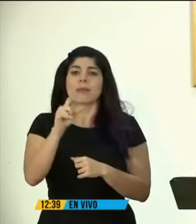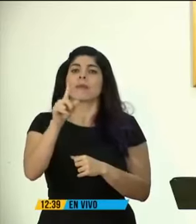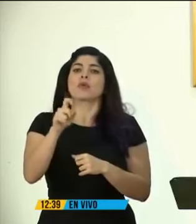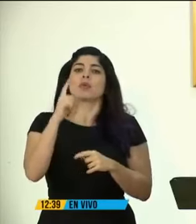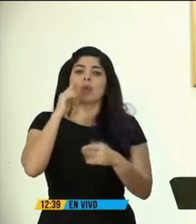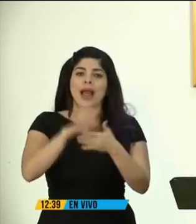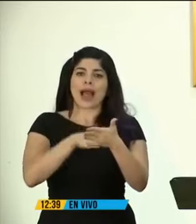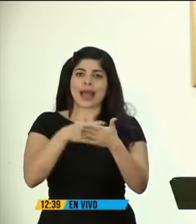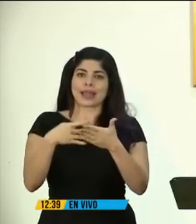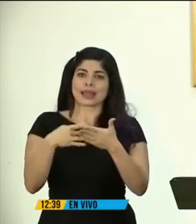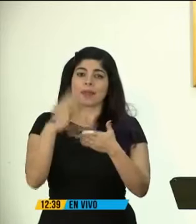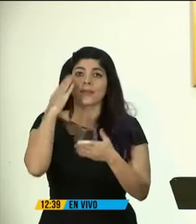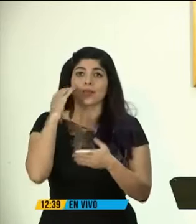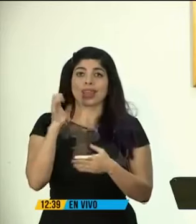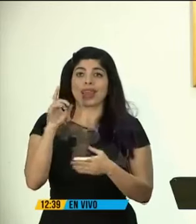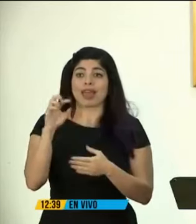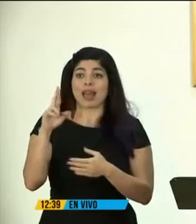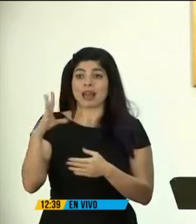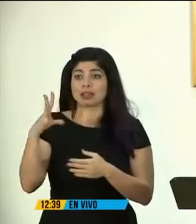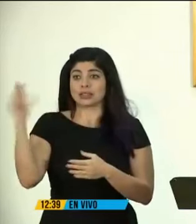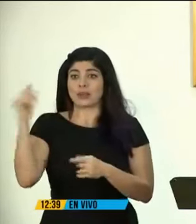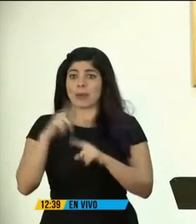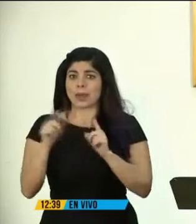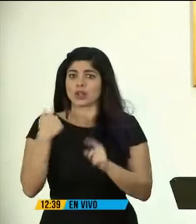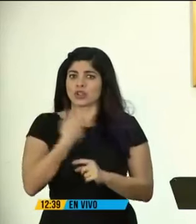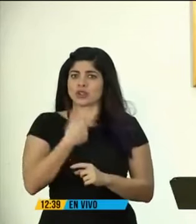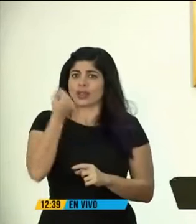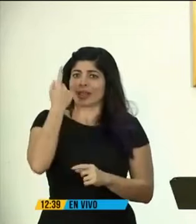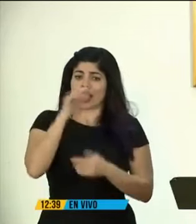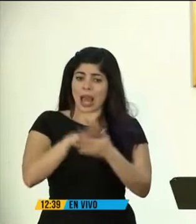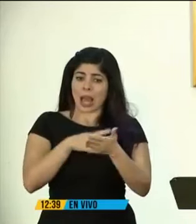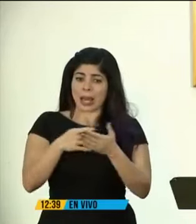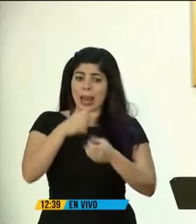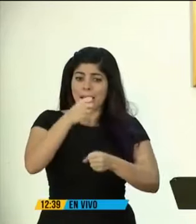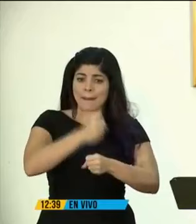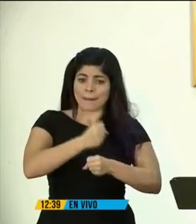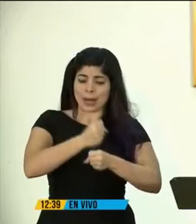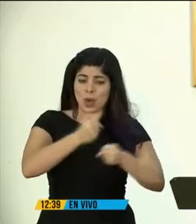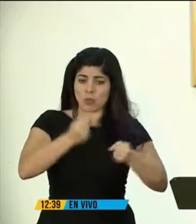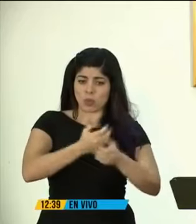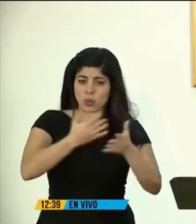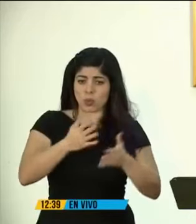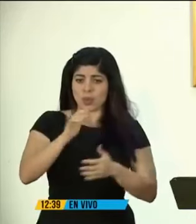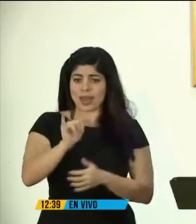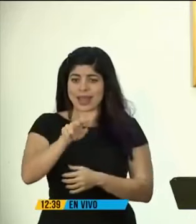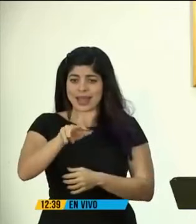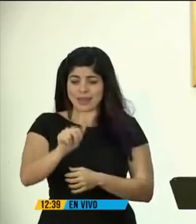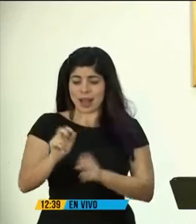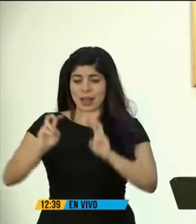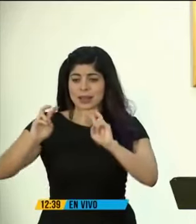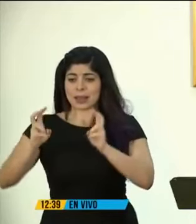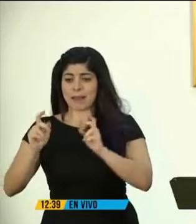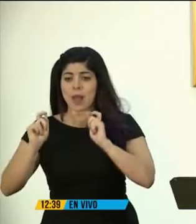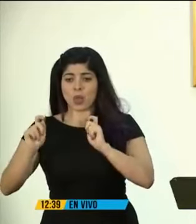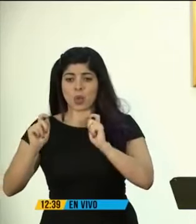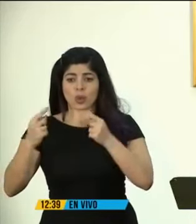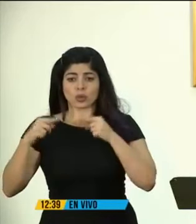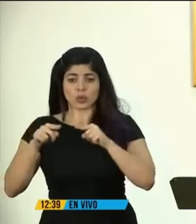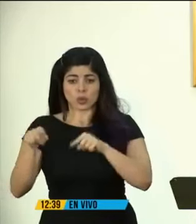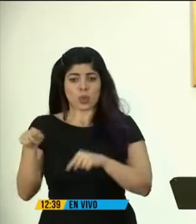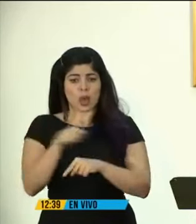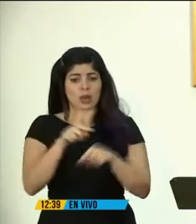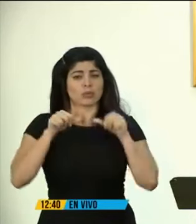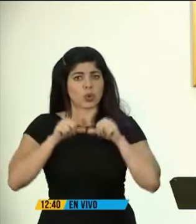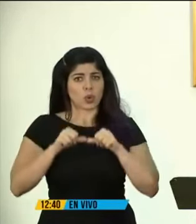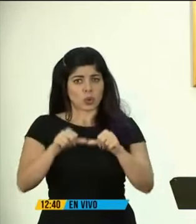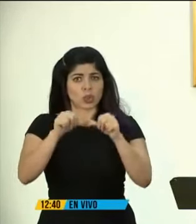la agenda, porque don Edgar se va, pero tenemos entendido que la agenda en empleo público, el tema del IVA, el tema también de educación dual va a